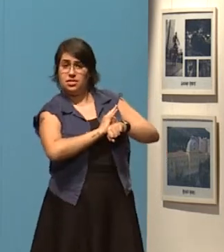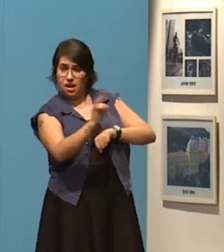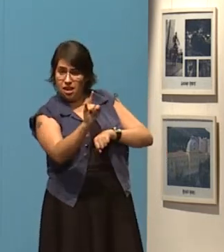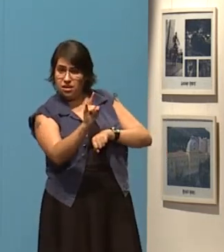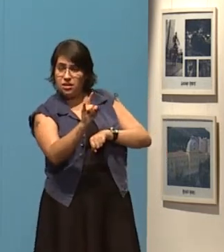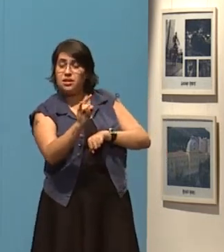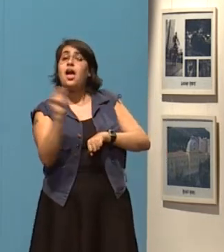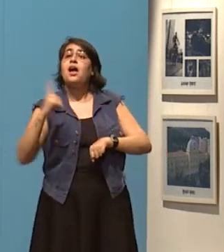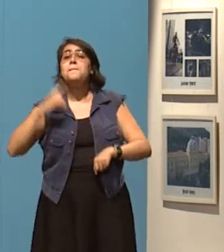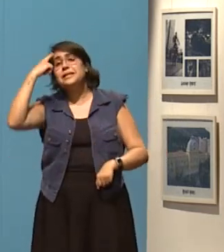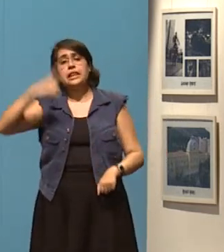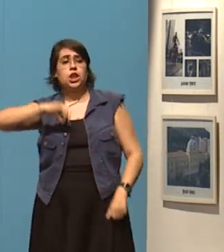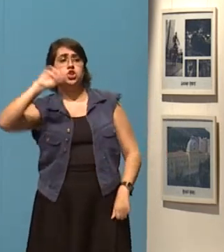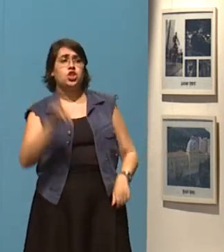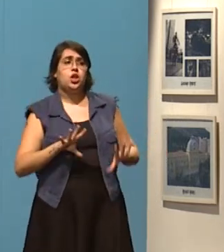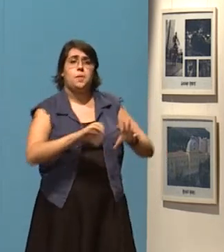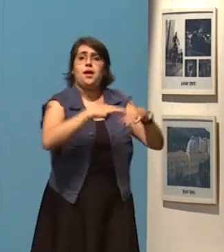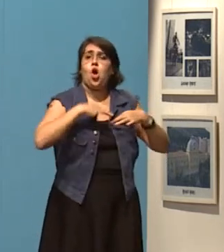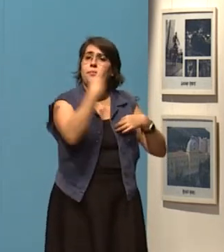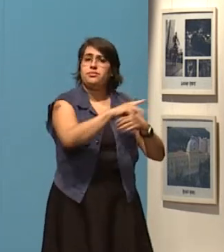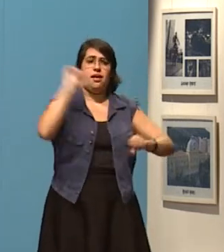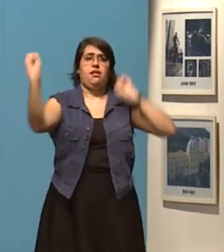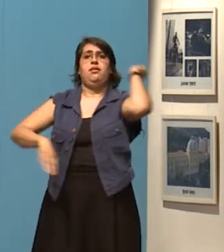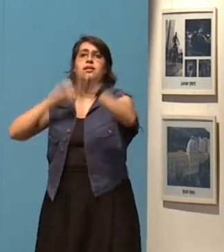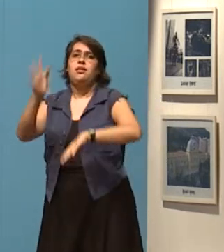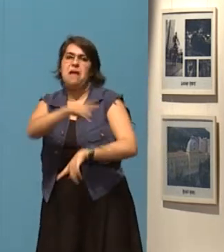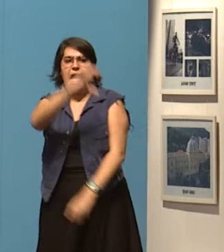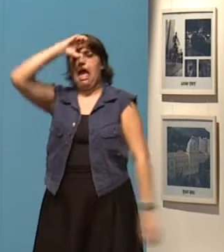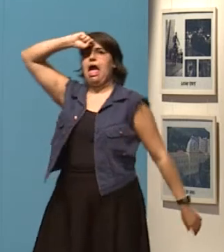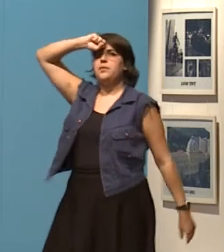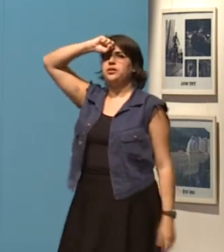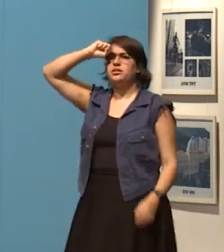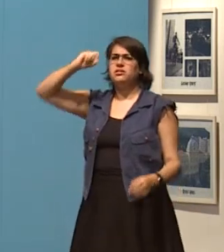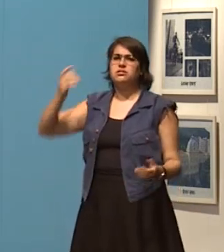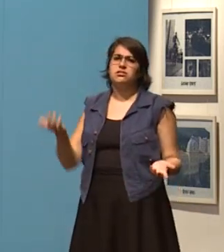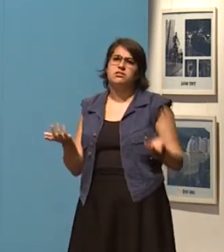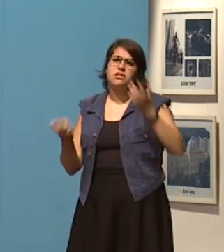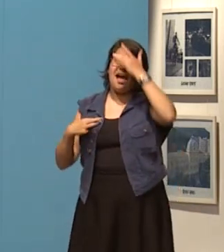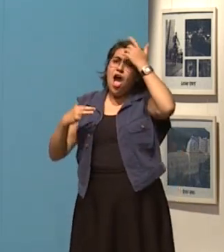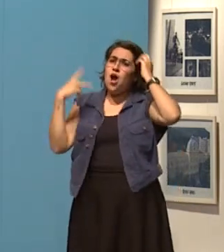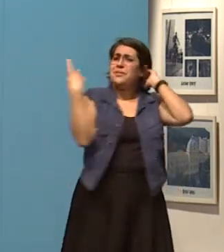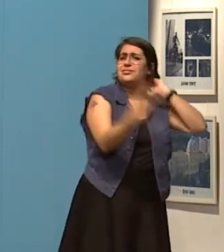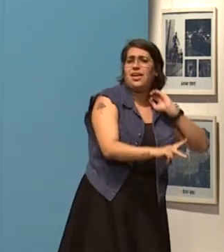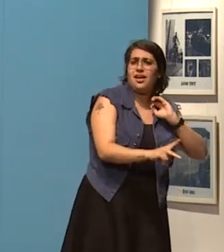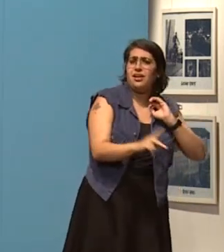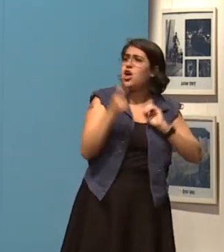estava trabalhando, eu não estava te traindo. E o homem, o marido, esse companheiro, acha que ele tem o direito de fazer isso com as